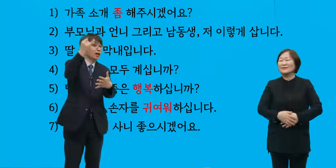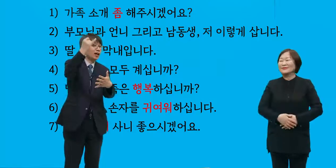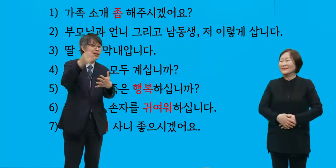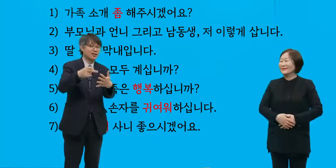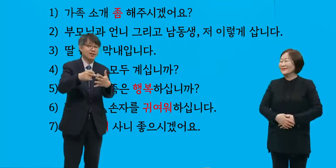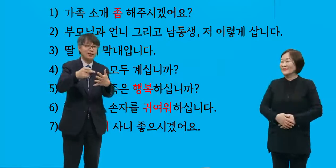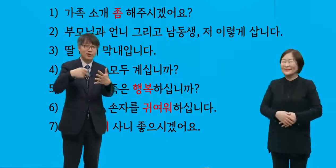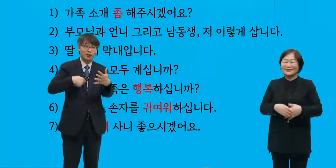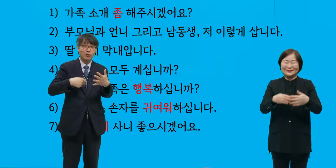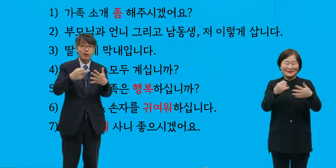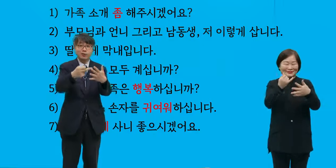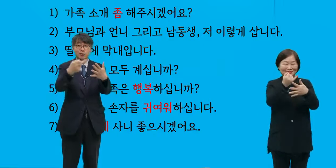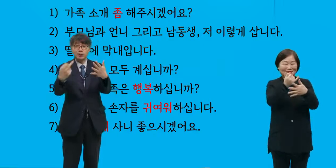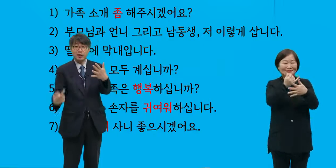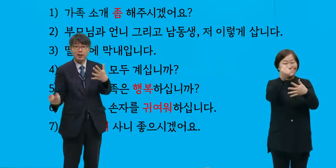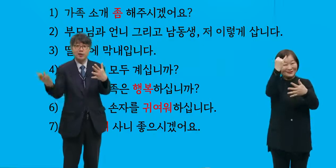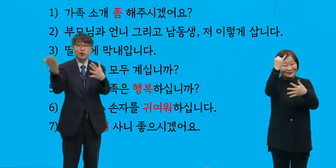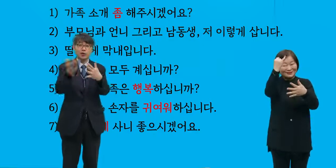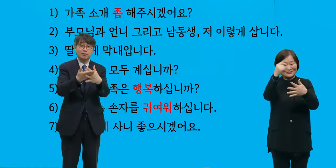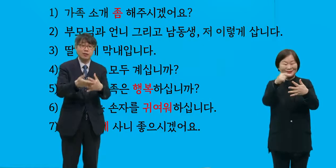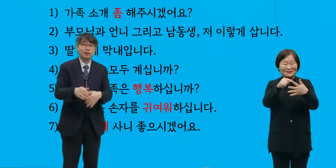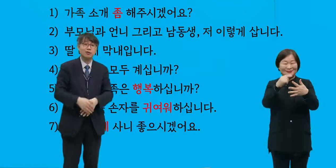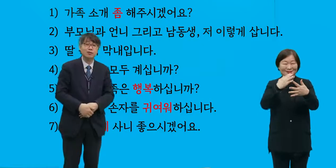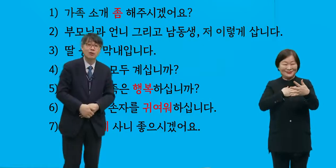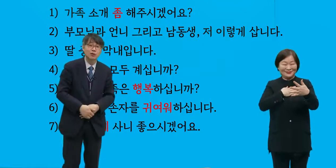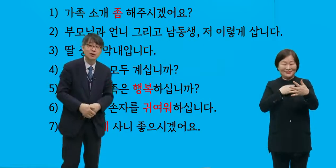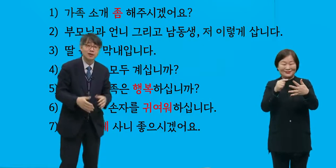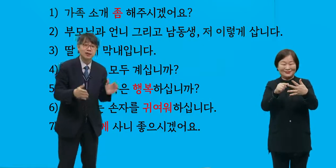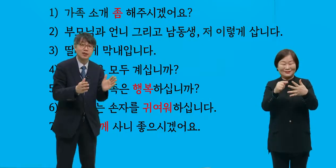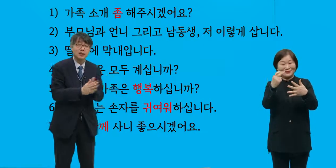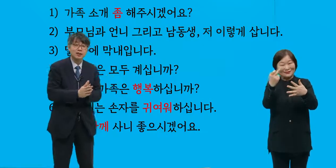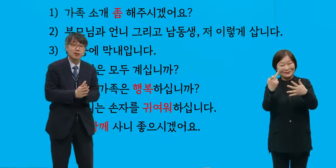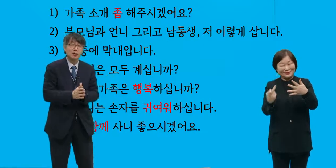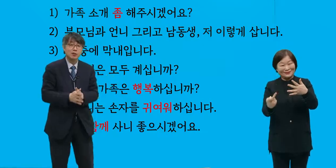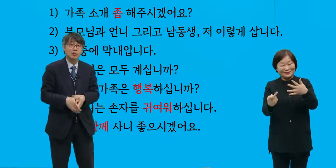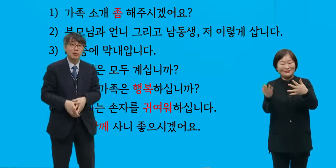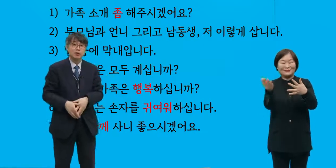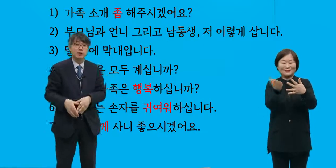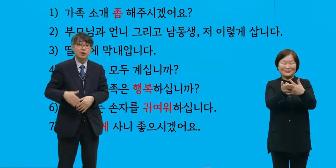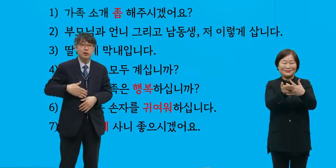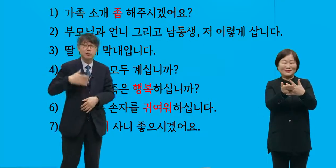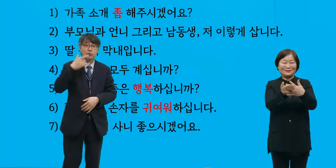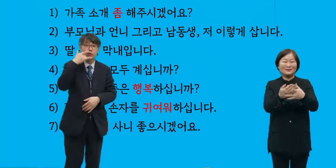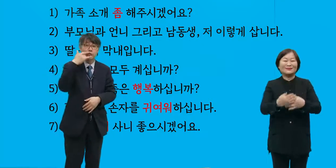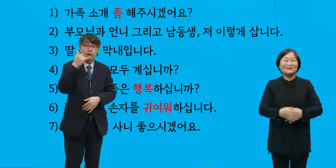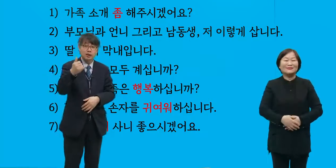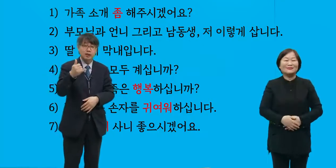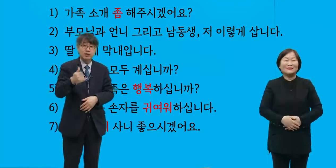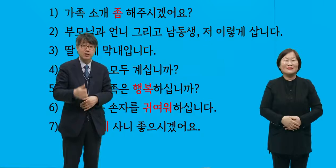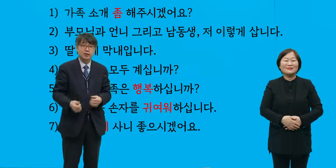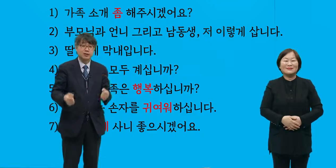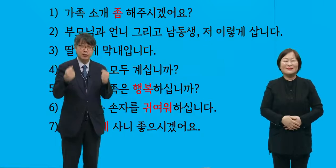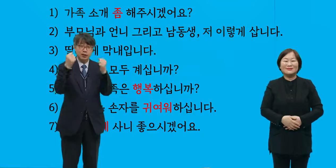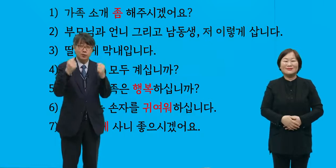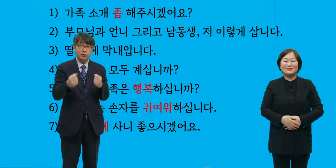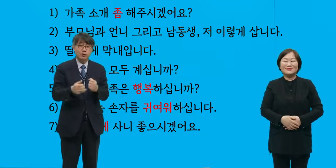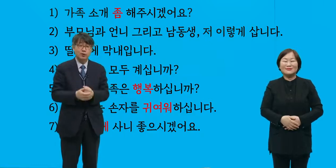누나, 저, 남동생 이렇게 있습니다. 저는 사실 이제 어떻게 보면 이제 부모님들이 계시고